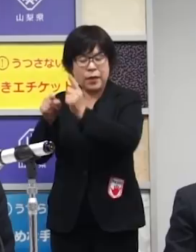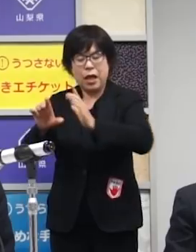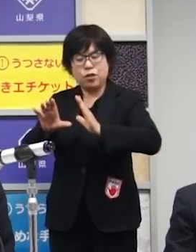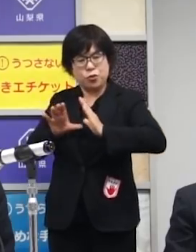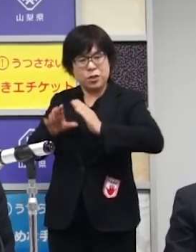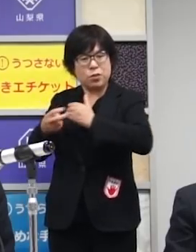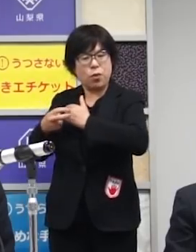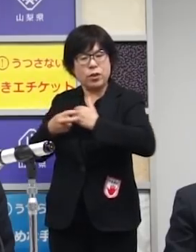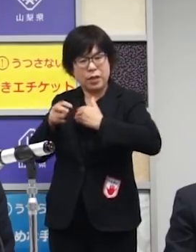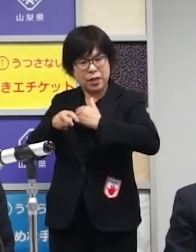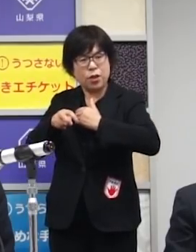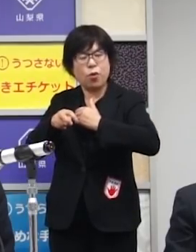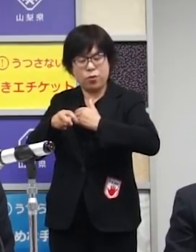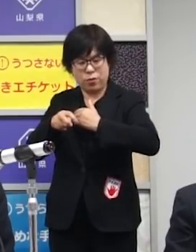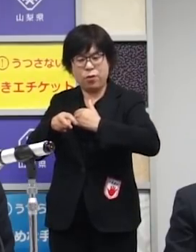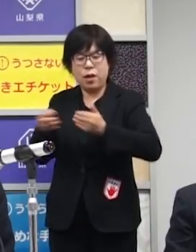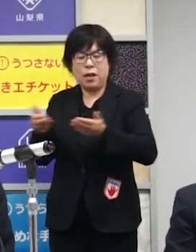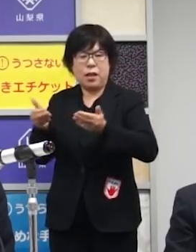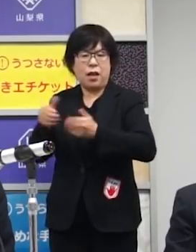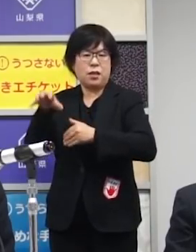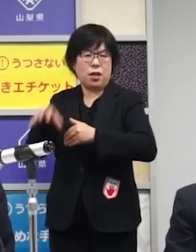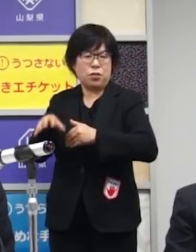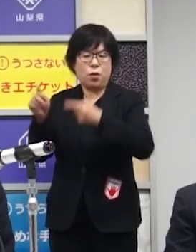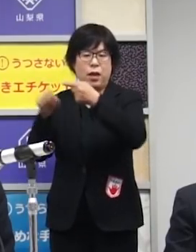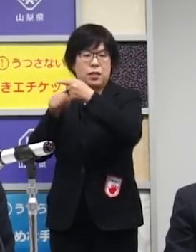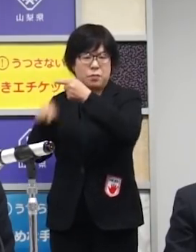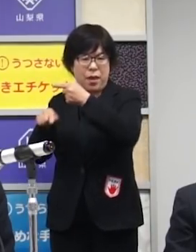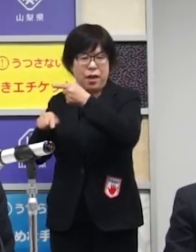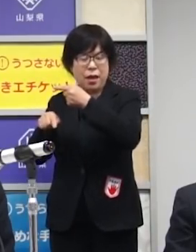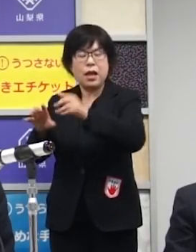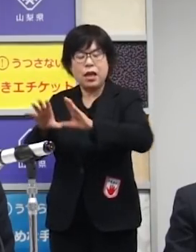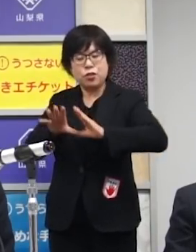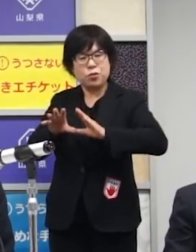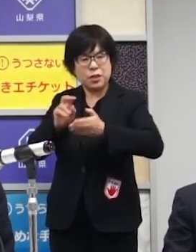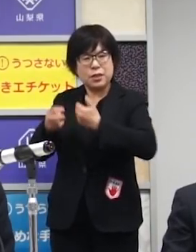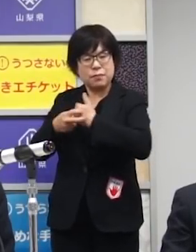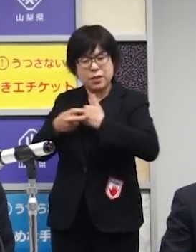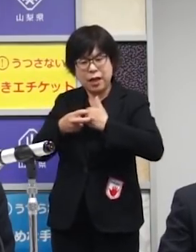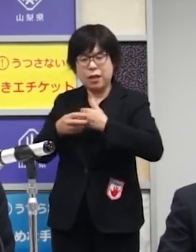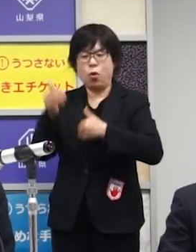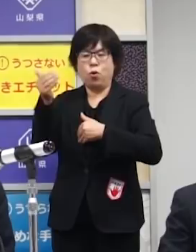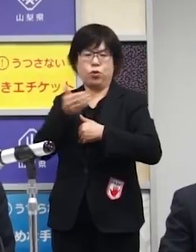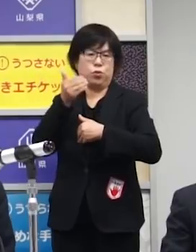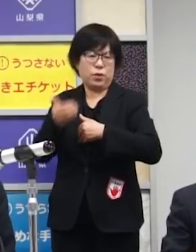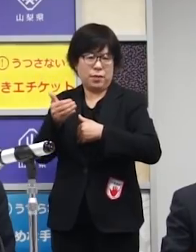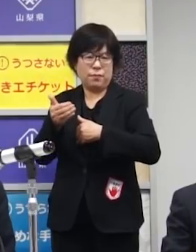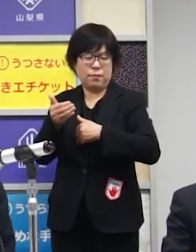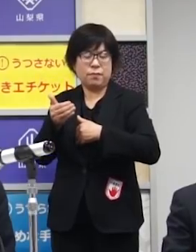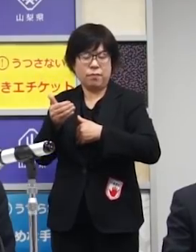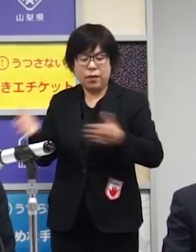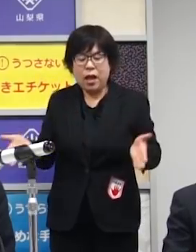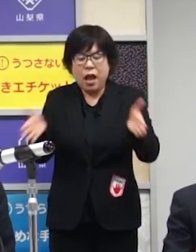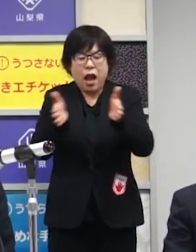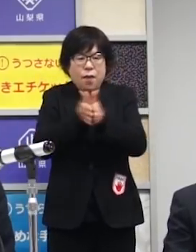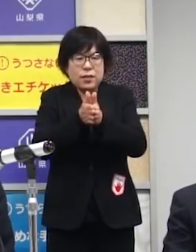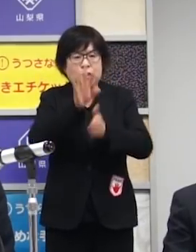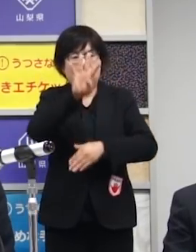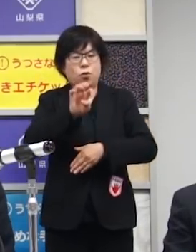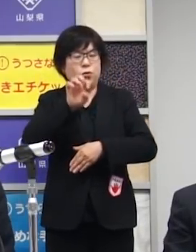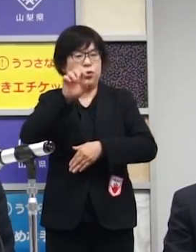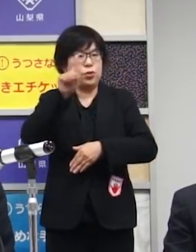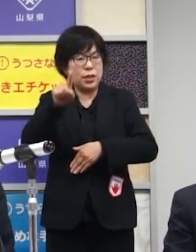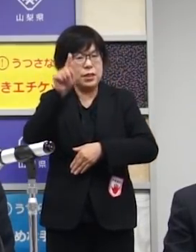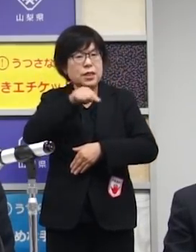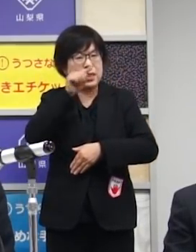療機関の医療従事者1名医療機関の受診者9名であります。この合わせて41名